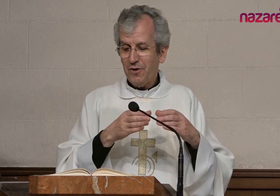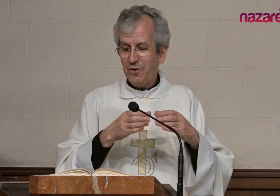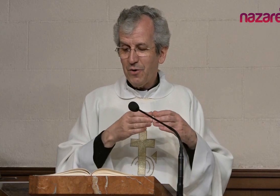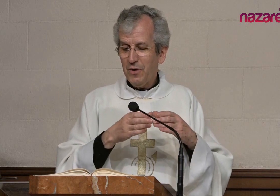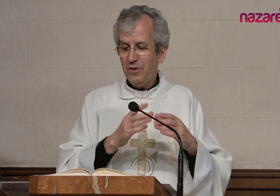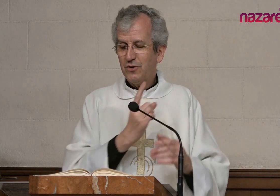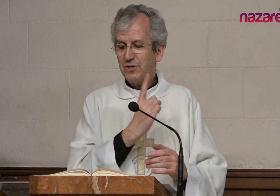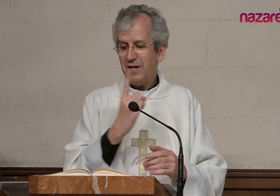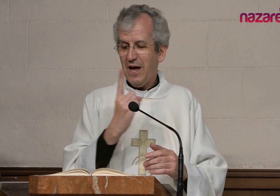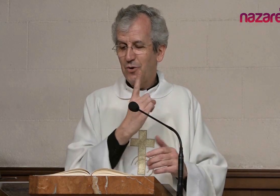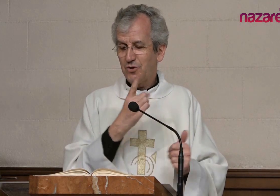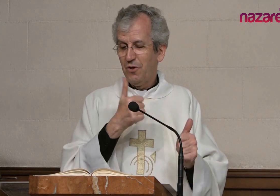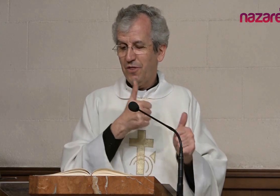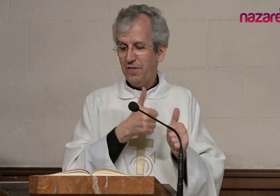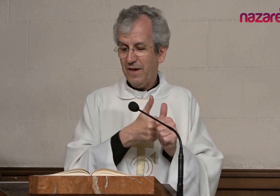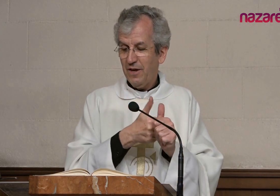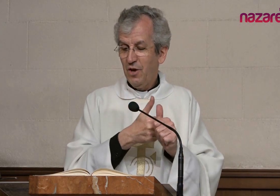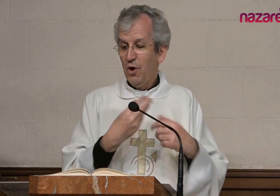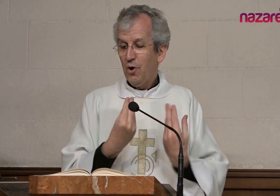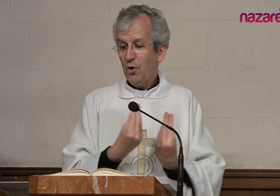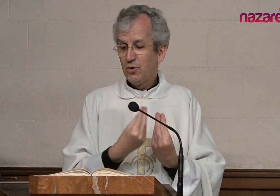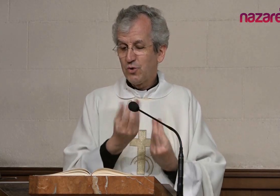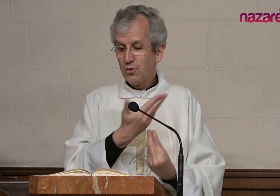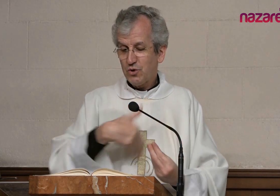encontraron reunidos a los 11 con sus